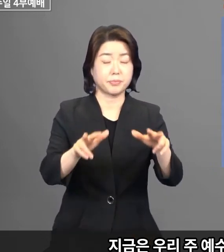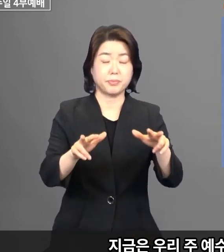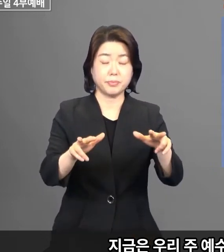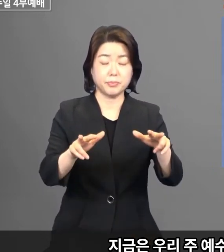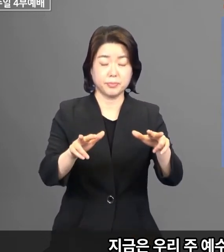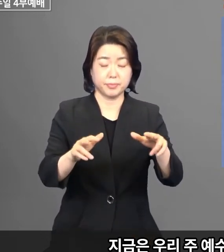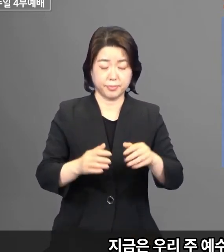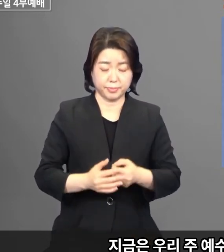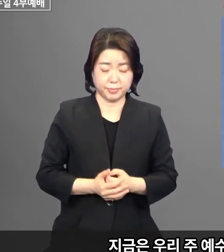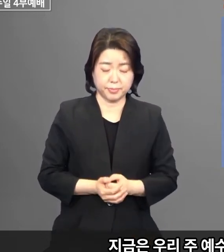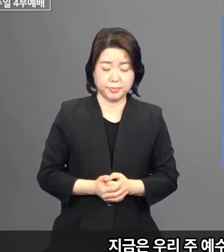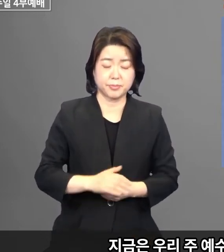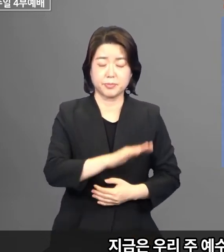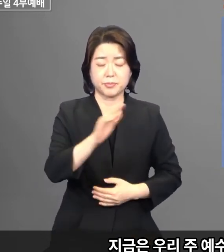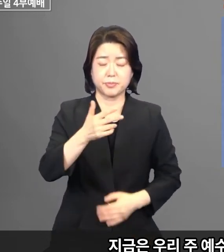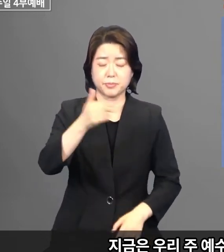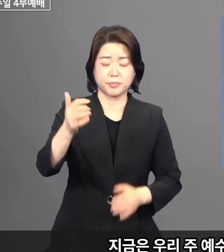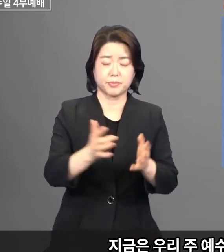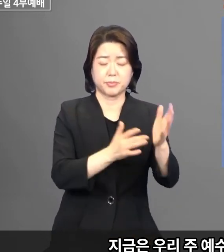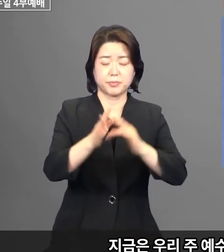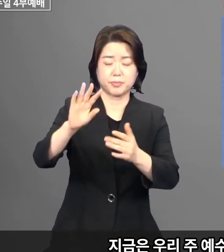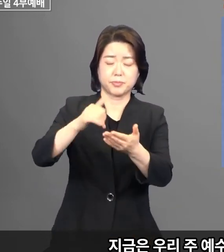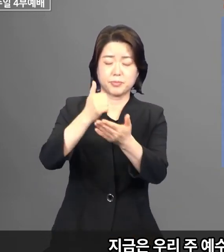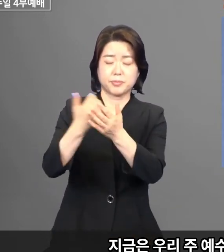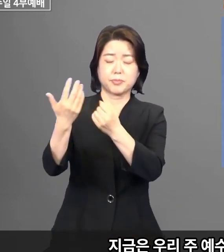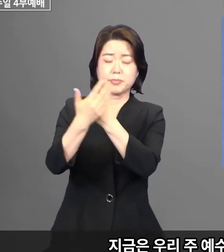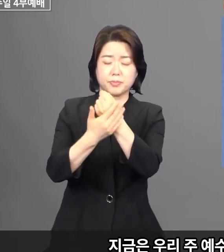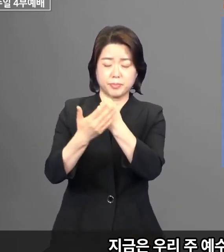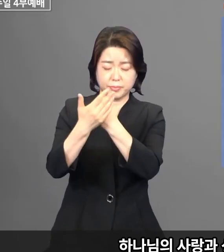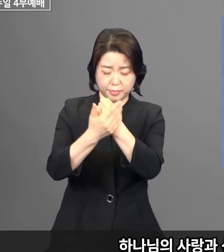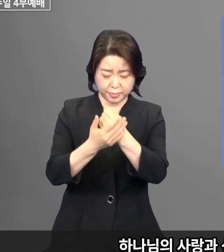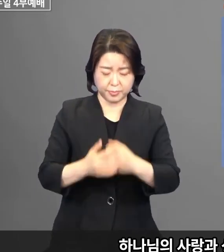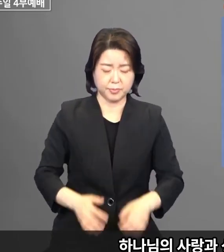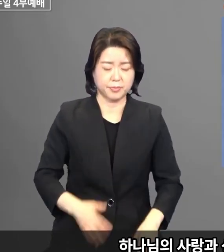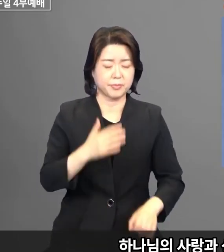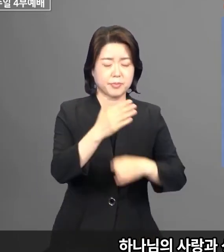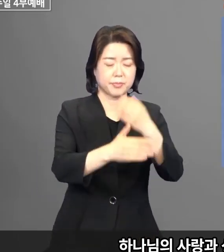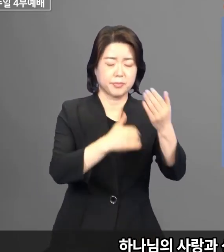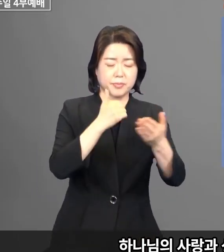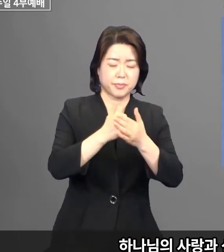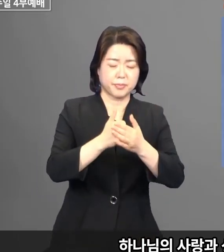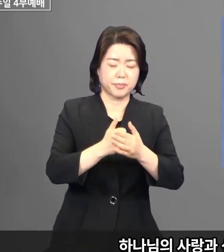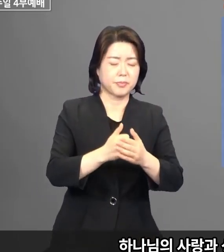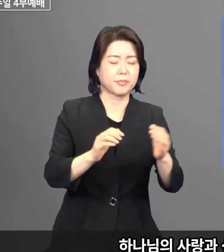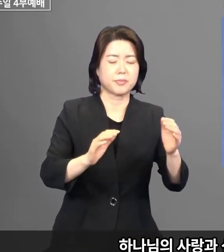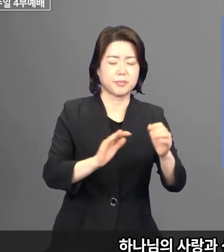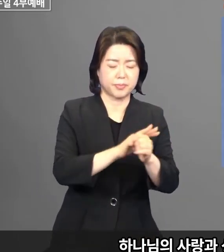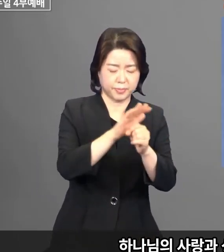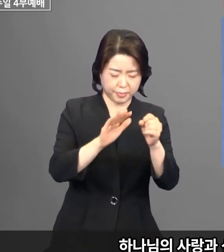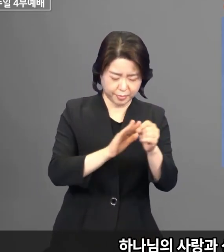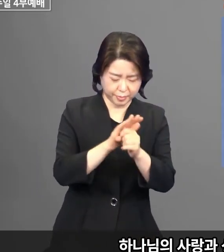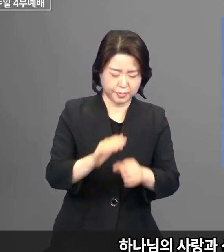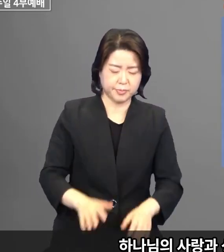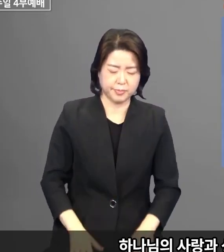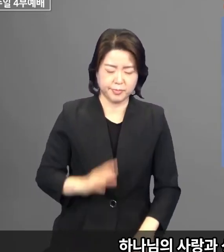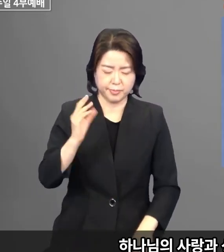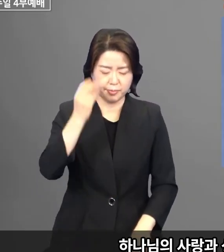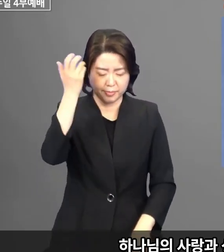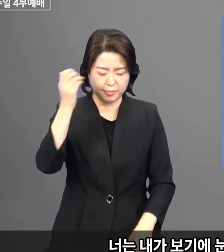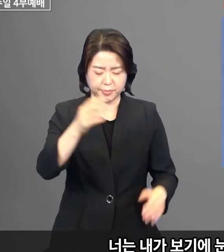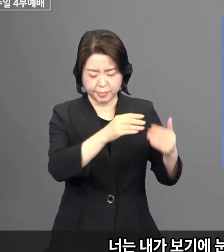지금은 우리 주 예수 그리스도의 은혜와 하나님의 사랑과